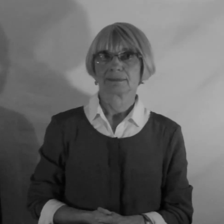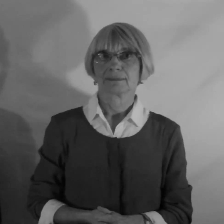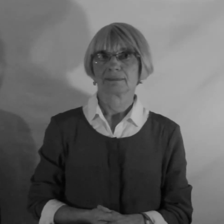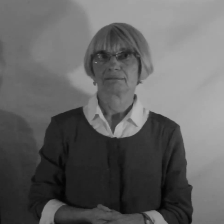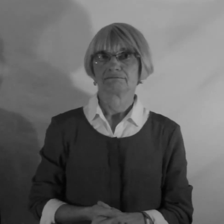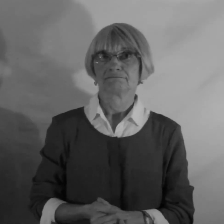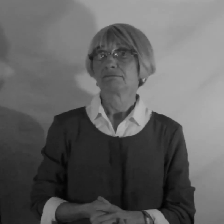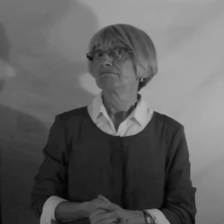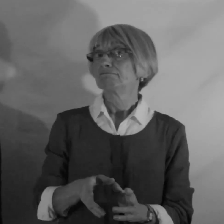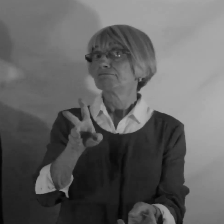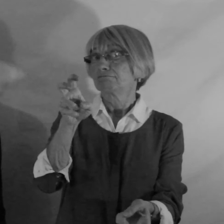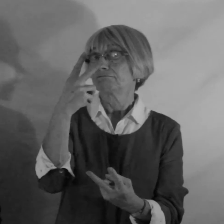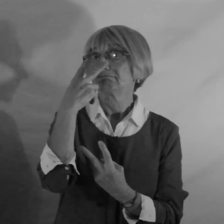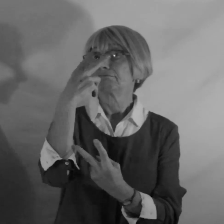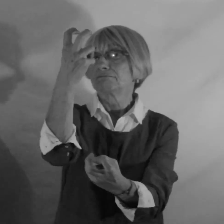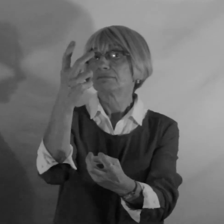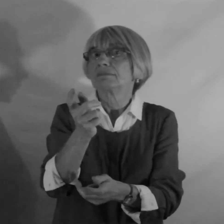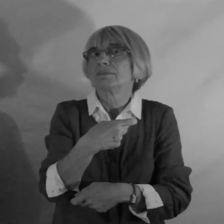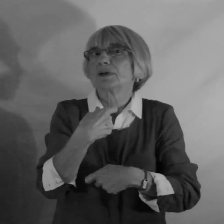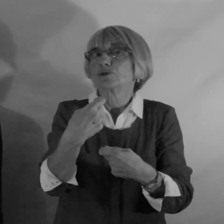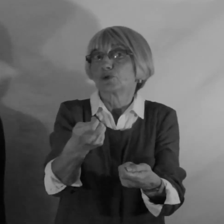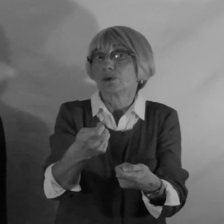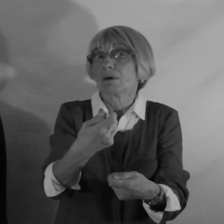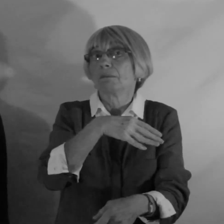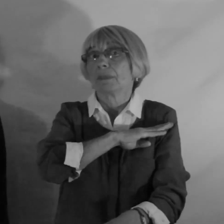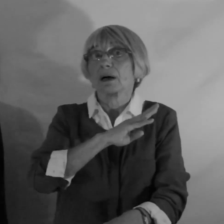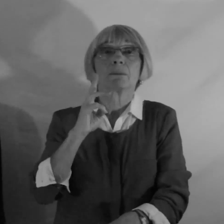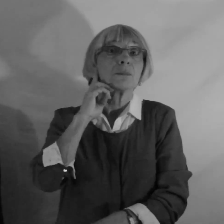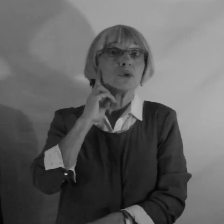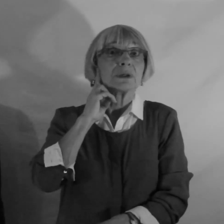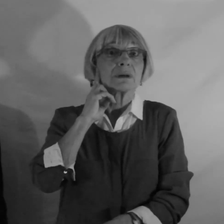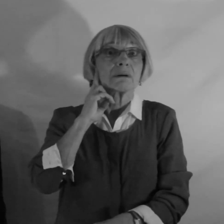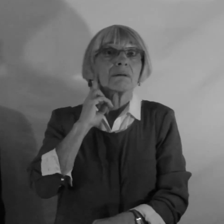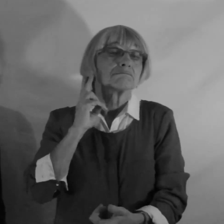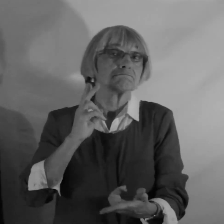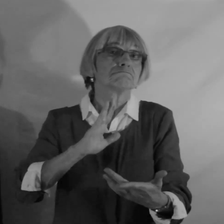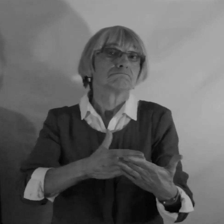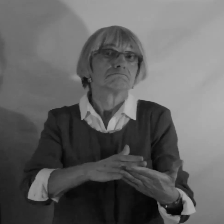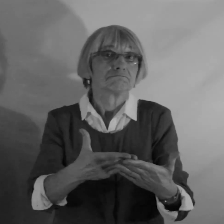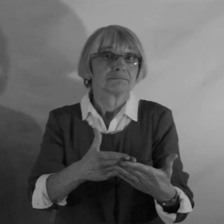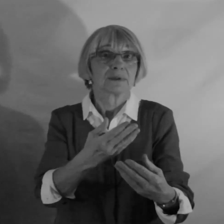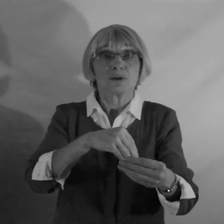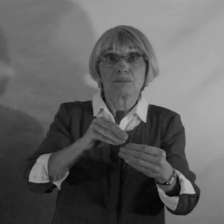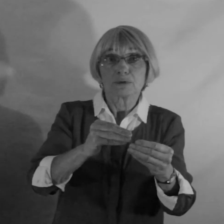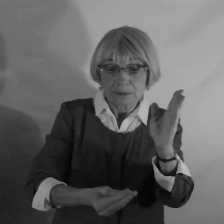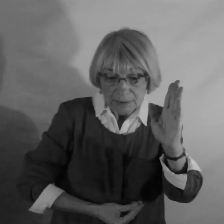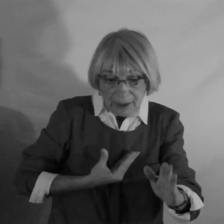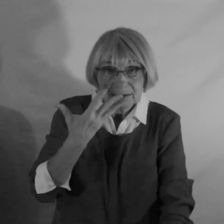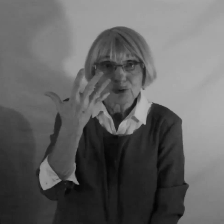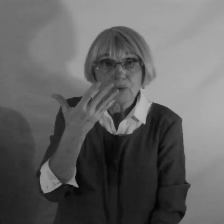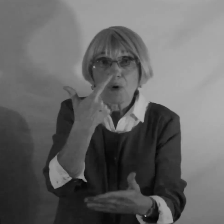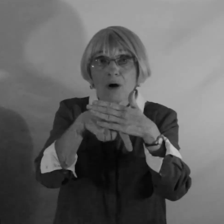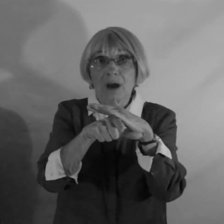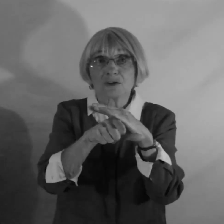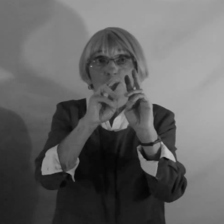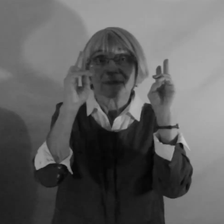Nous nous comprenons grâce à l'aide inestimable de Monique et au langage universel de la création